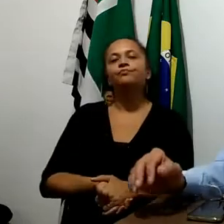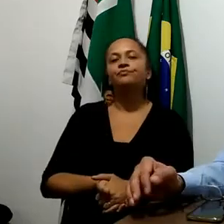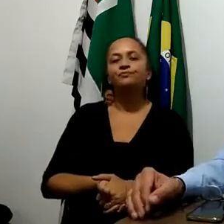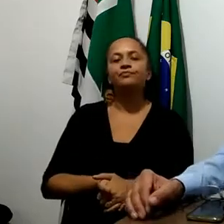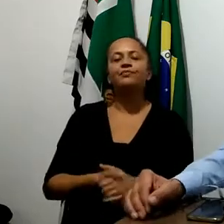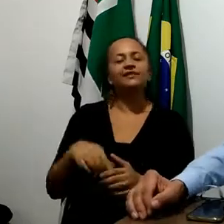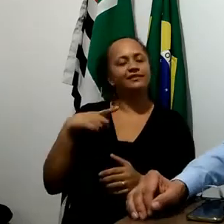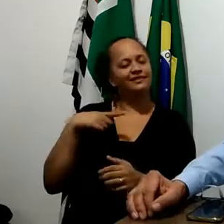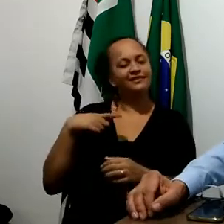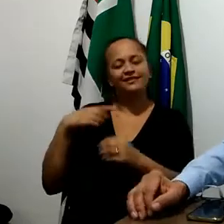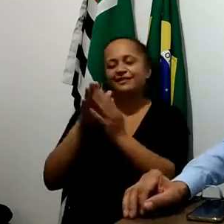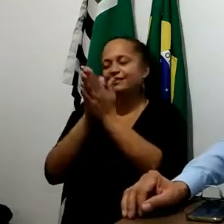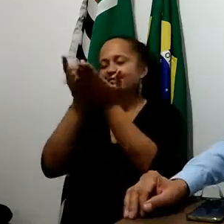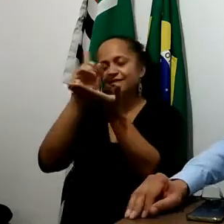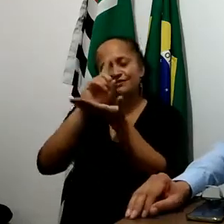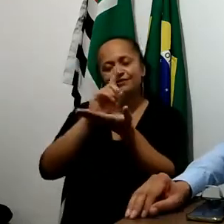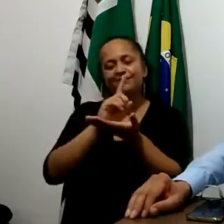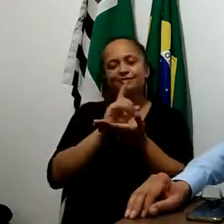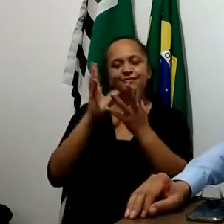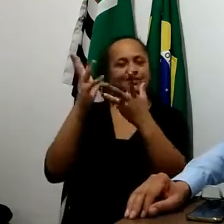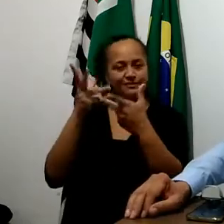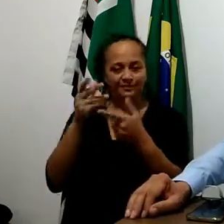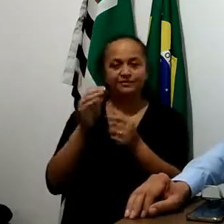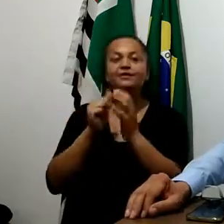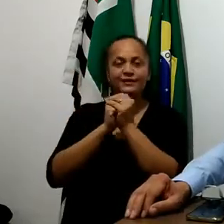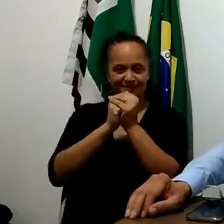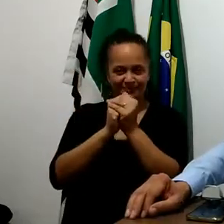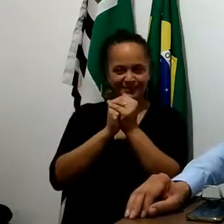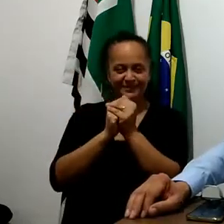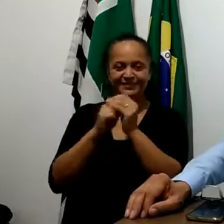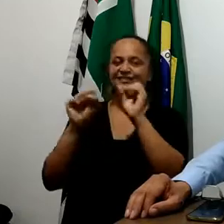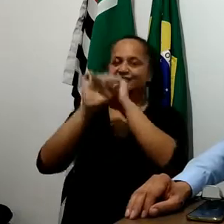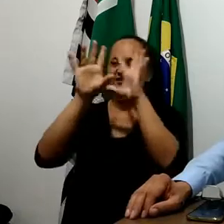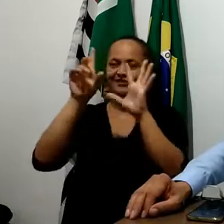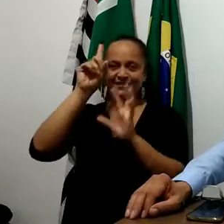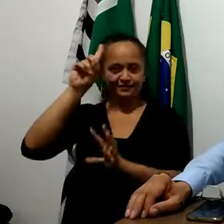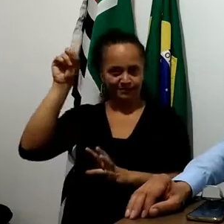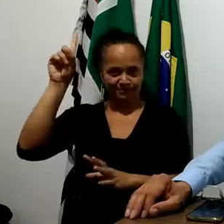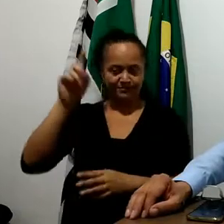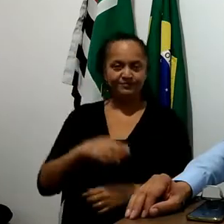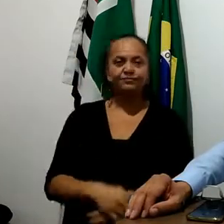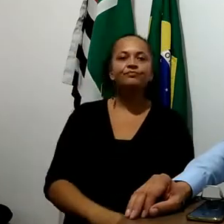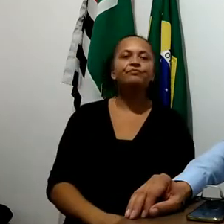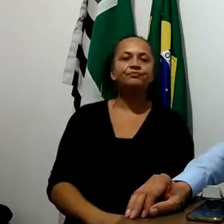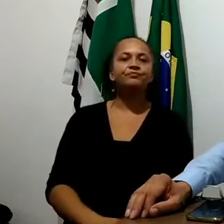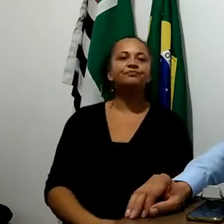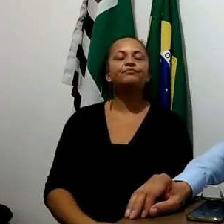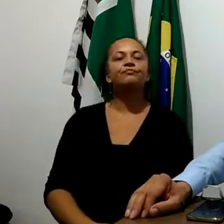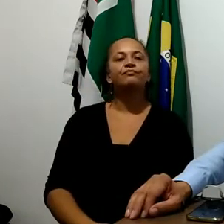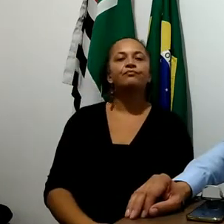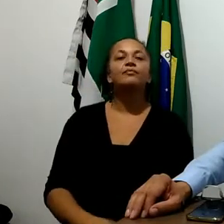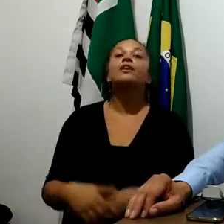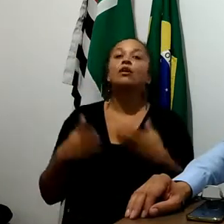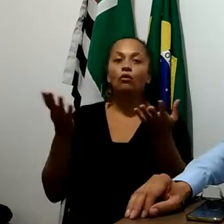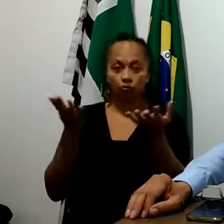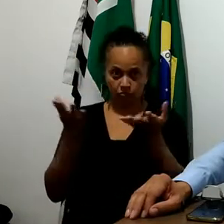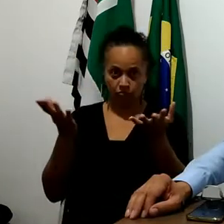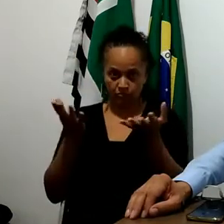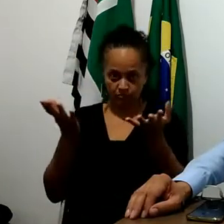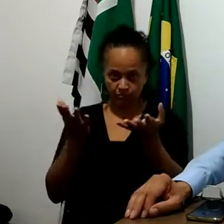recebendo dessa palavra maravilhosa. Amém, amados? Glória a Deus. Hoje eu queria abordar assim,